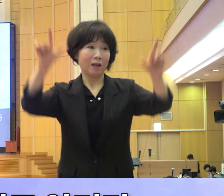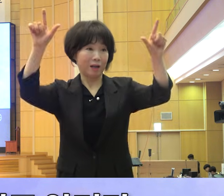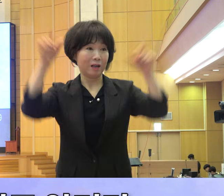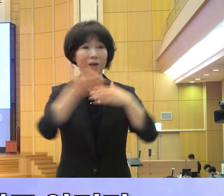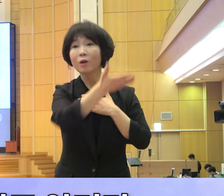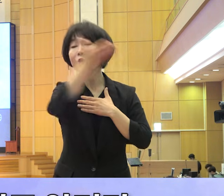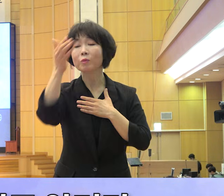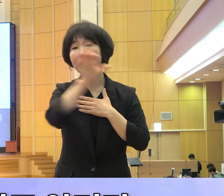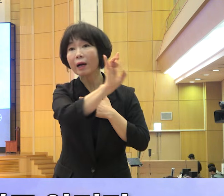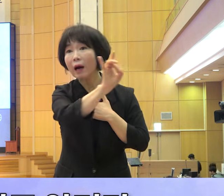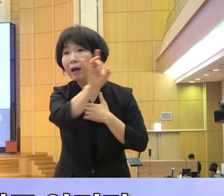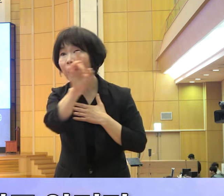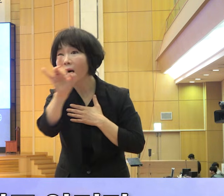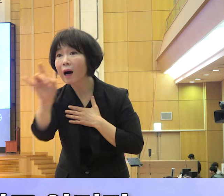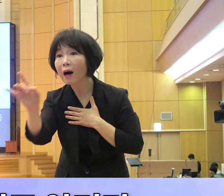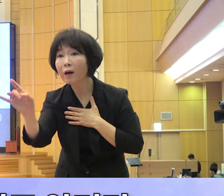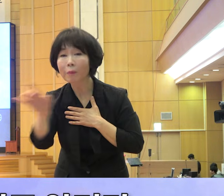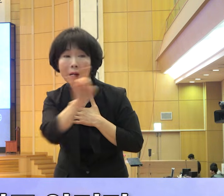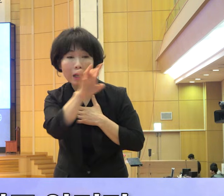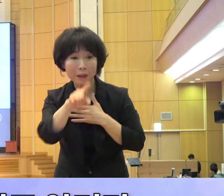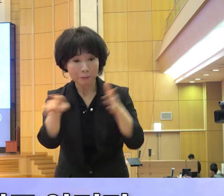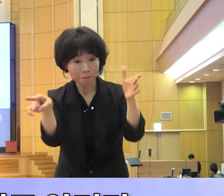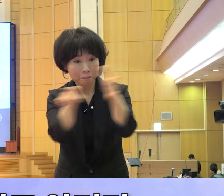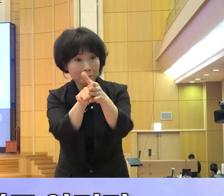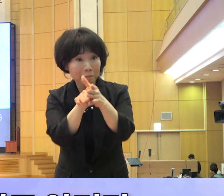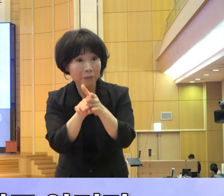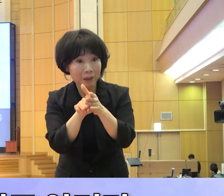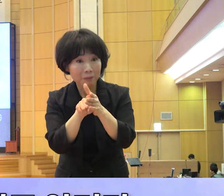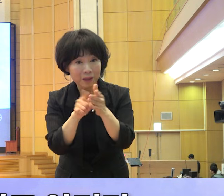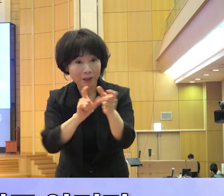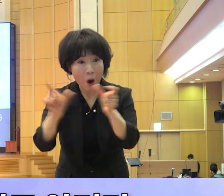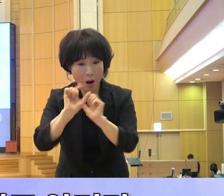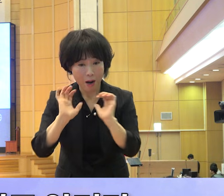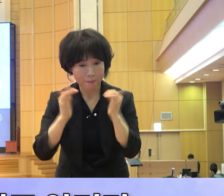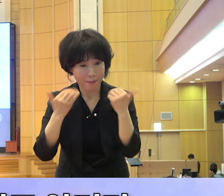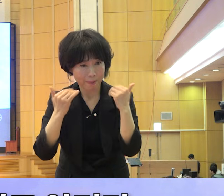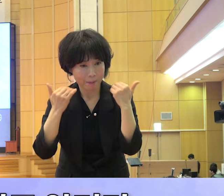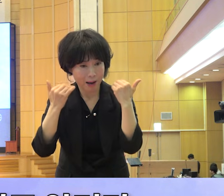신앙적으로, 개인적으로 신앙이 향상되고 믿음이 충만해지거나